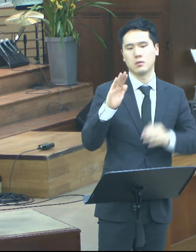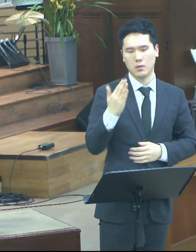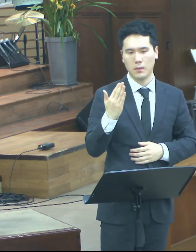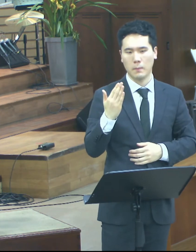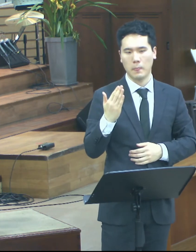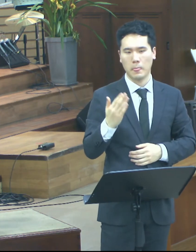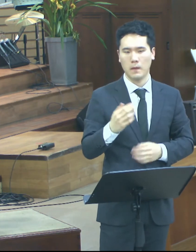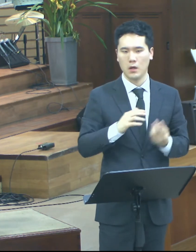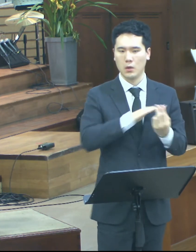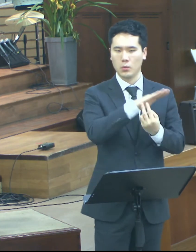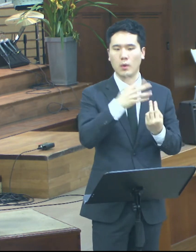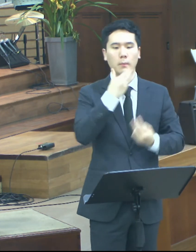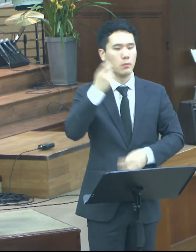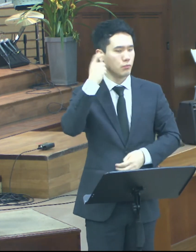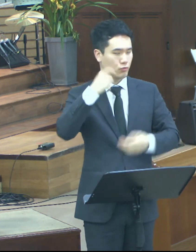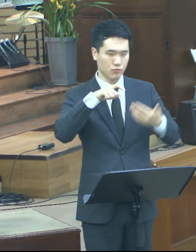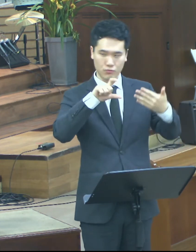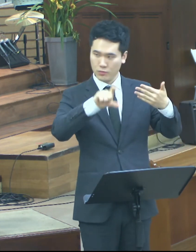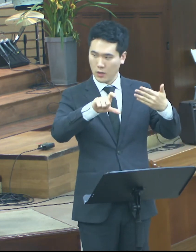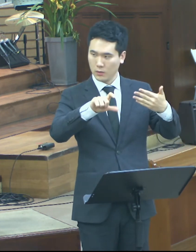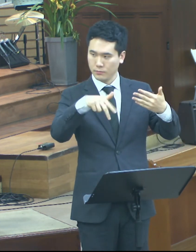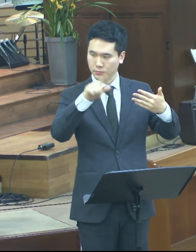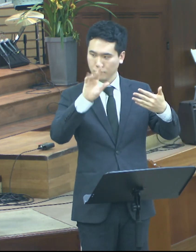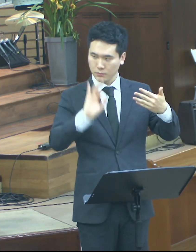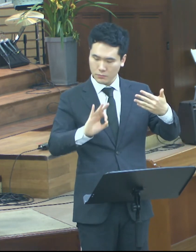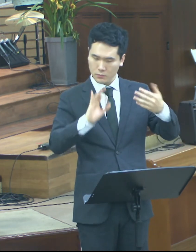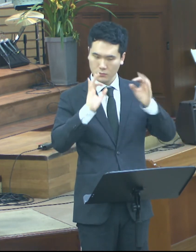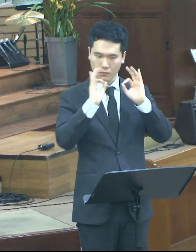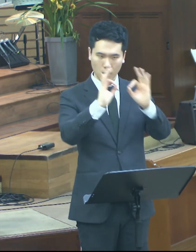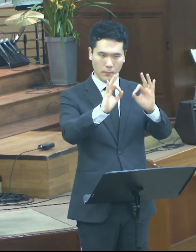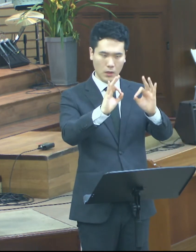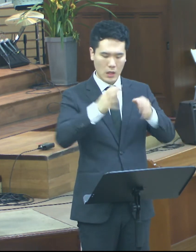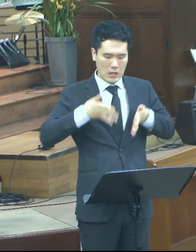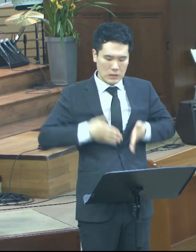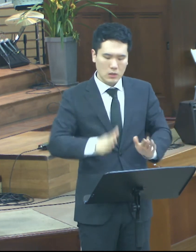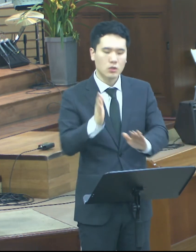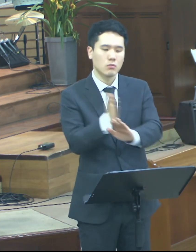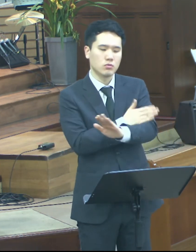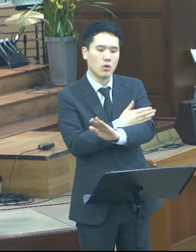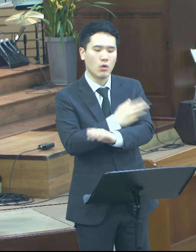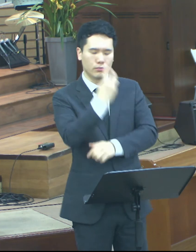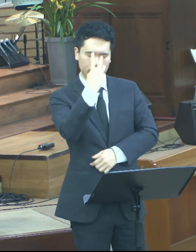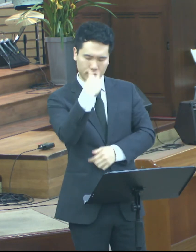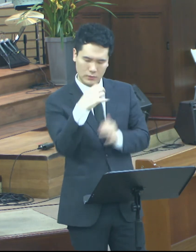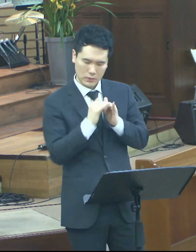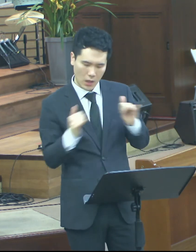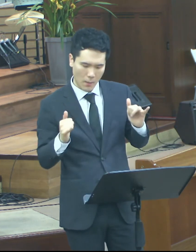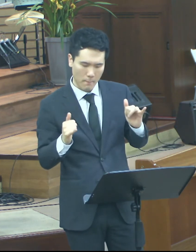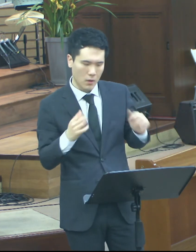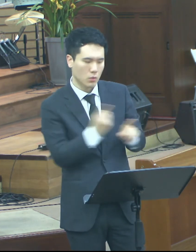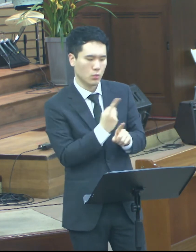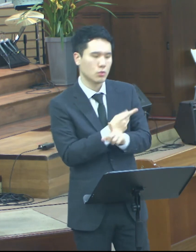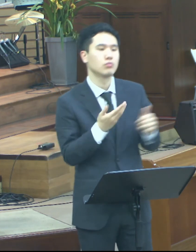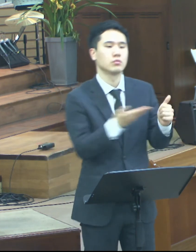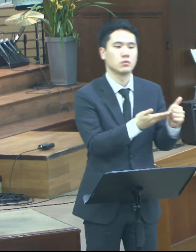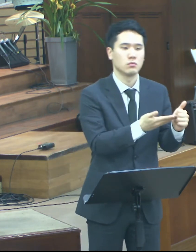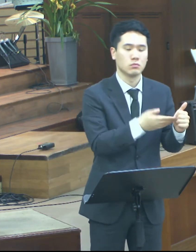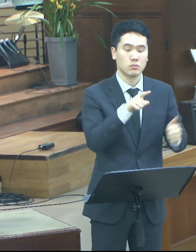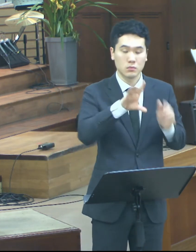요한복음 9장에 가면 날 때부터 시각장애인 된 사람을 눈을 열어 보게 하셨죠, 주님이. 그런데 바리새인들이 막 부모를 불러가지고 이게 어떻게